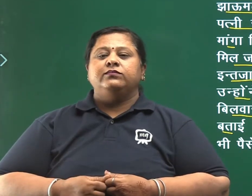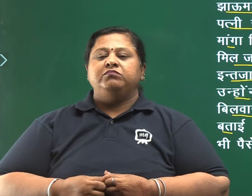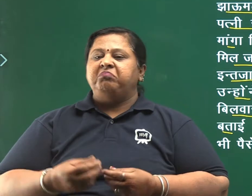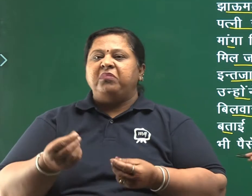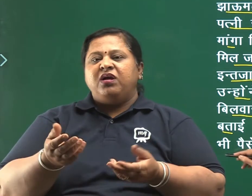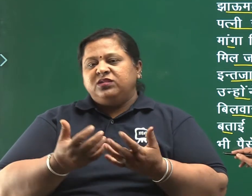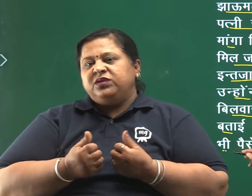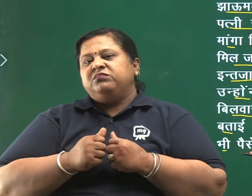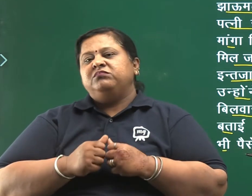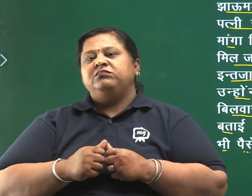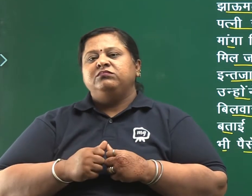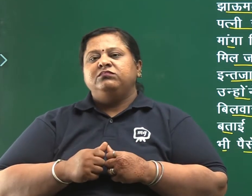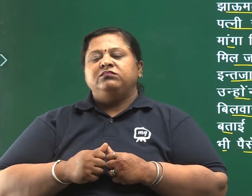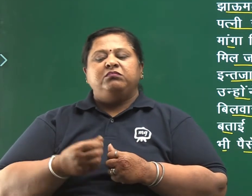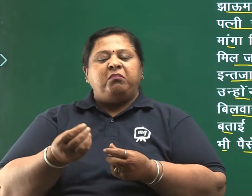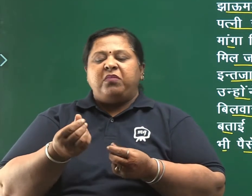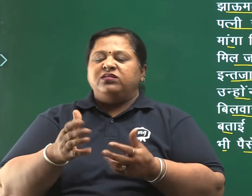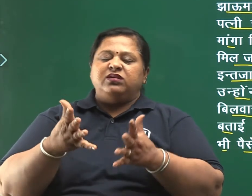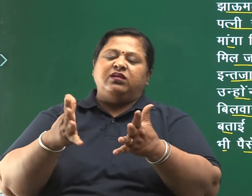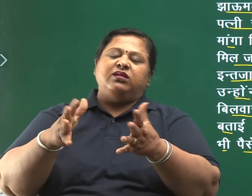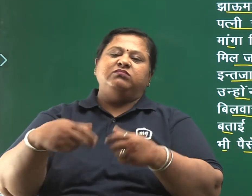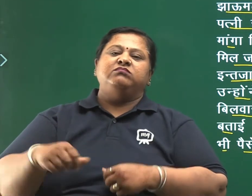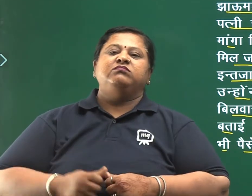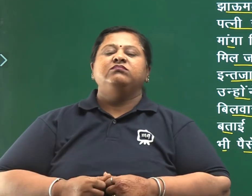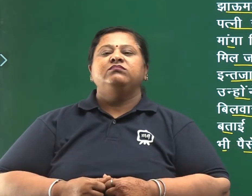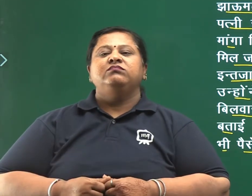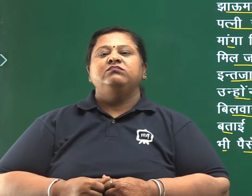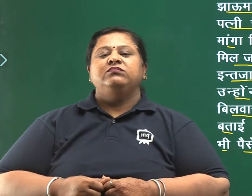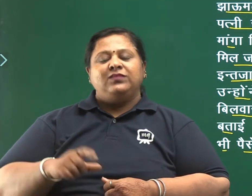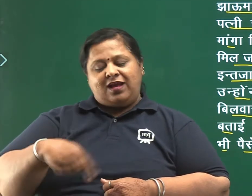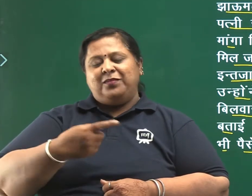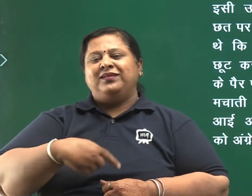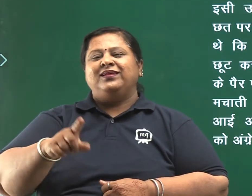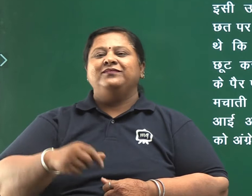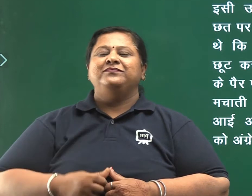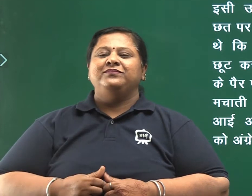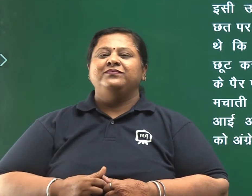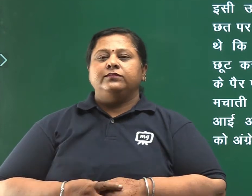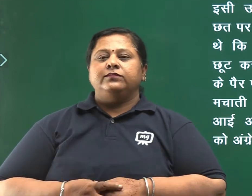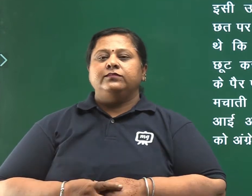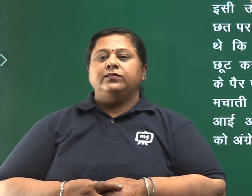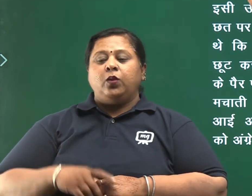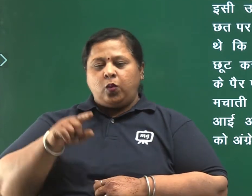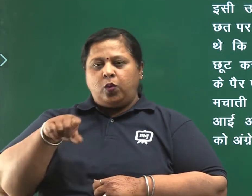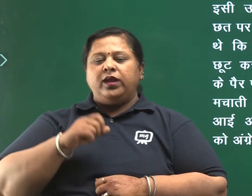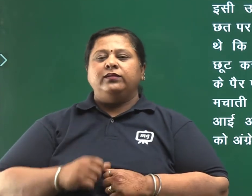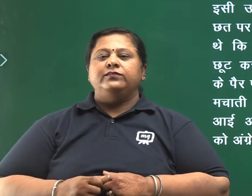पास भी पैसे नहीं थे। आगे बढ़ते हैं।